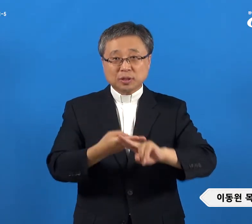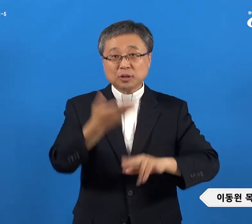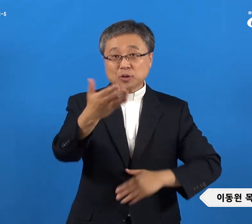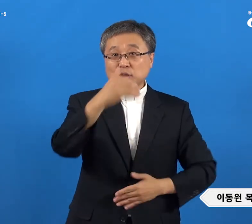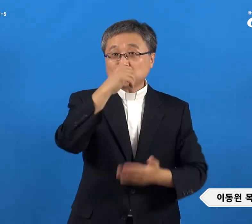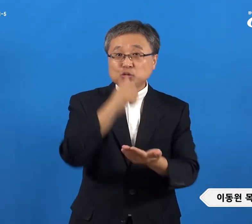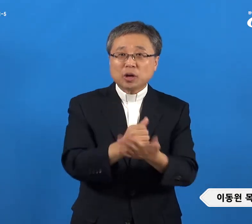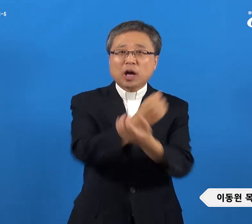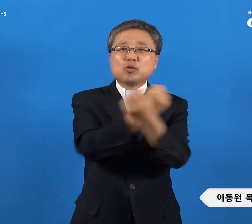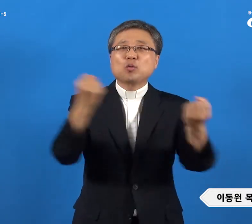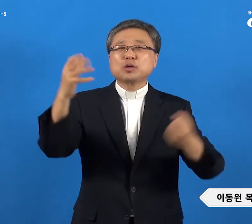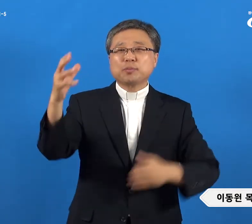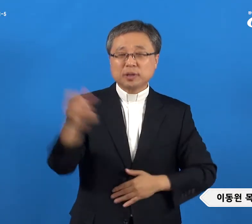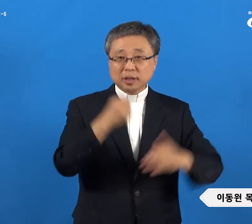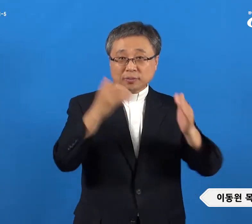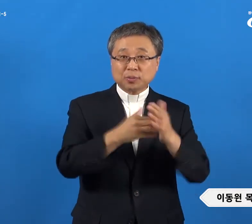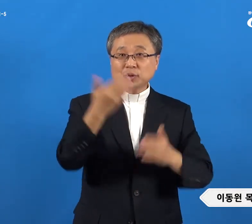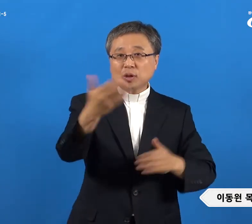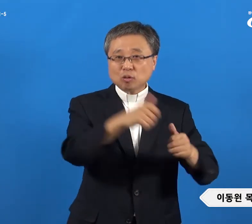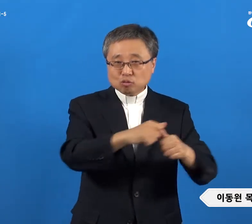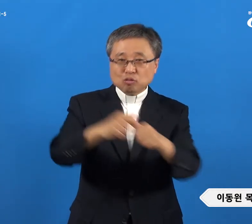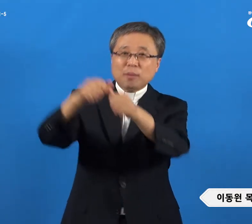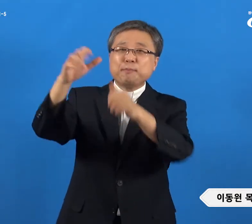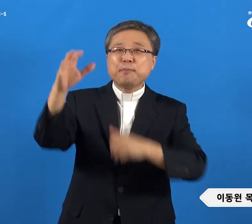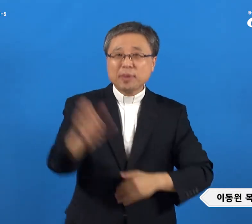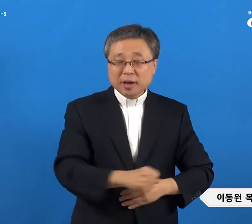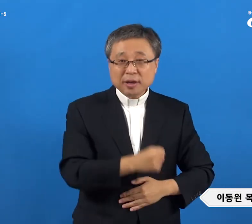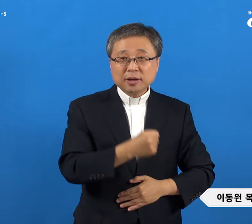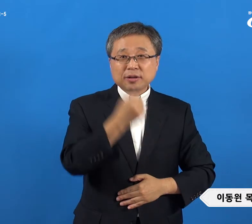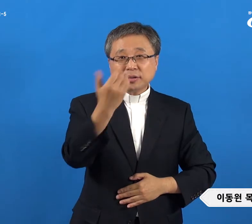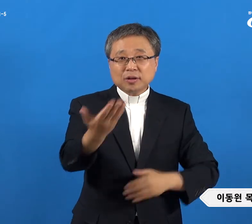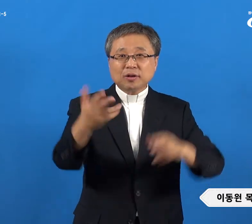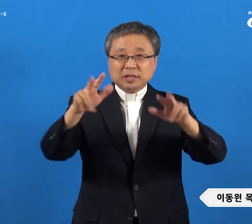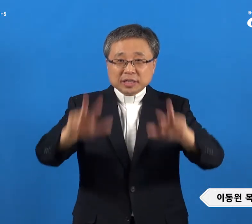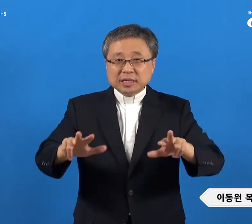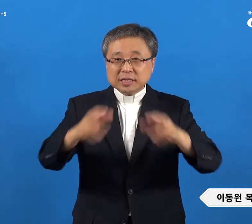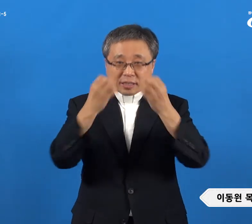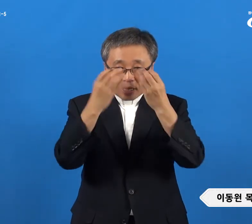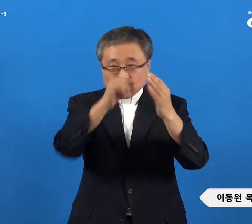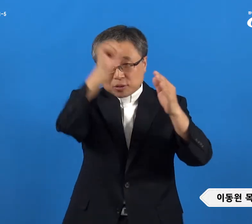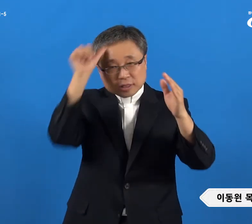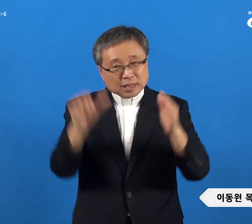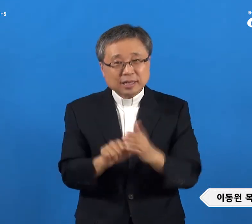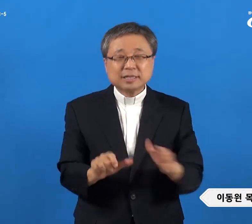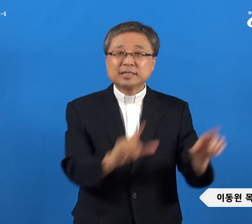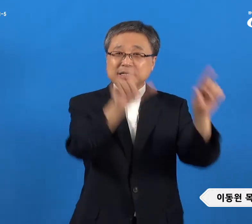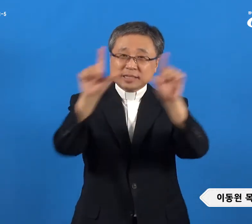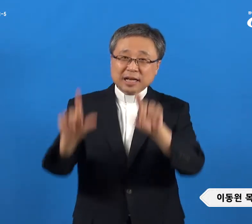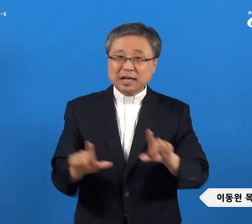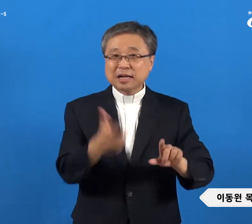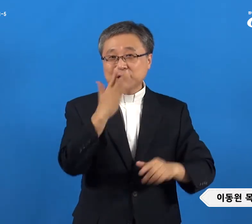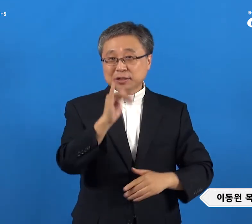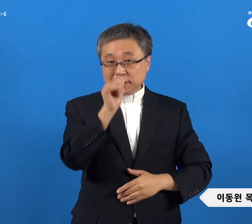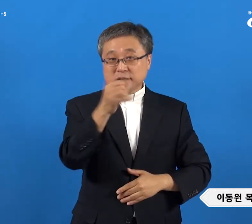죄가 용서받았다. 넌 구원받았다고. 넌 이제 새로운 인생을 살 수가 있다고. 넌 이제 내 자녀가